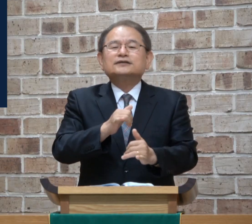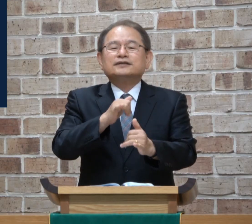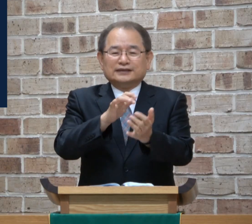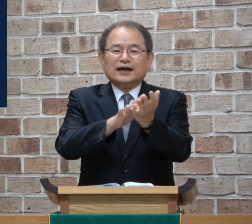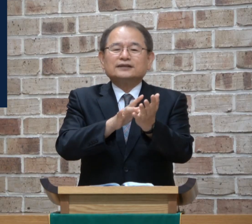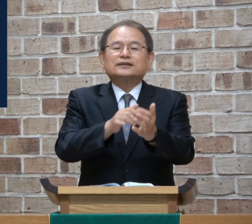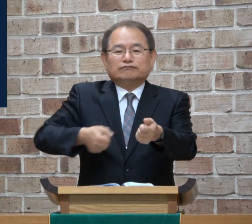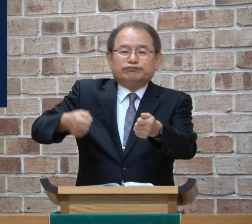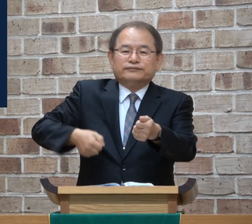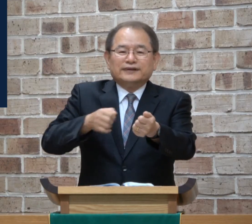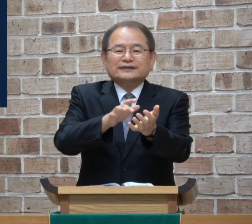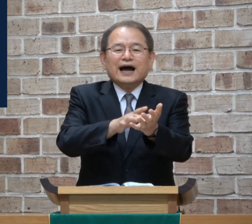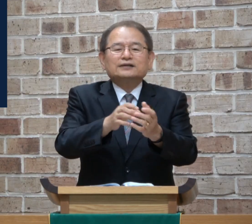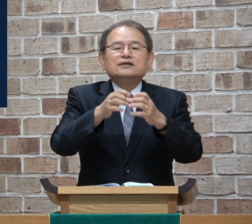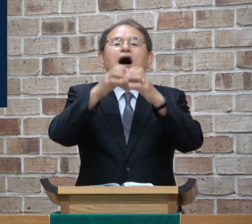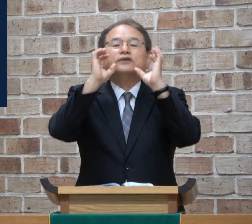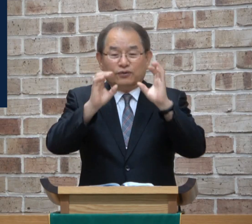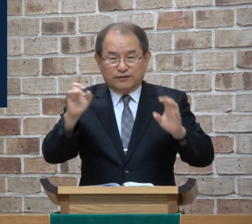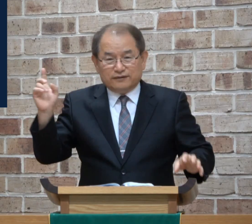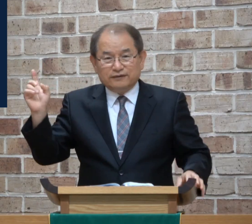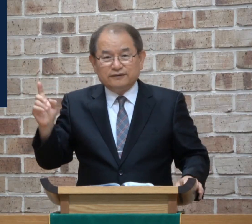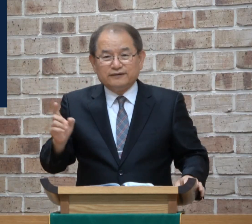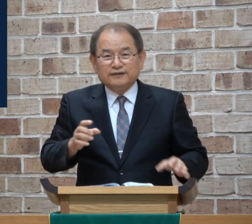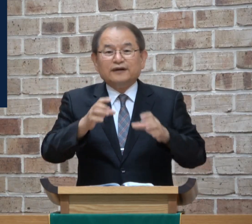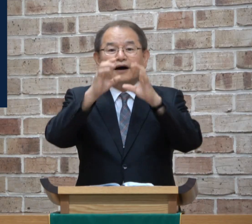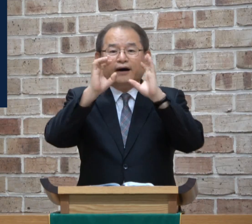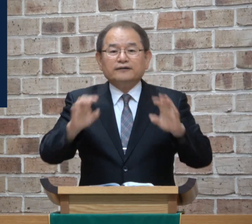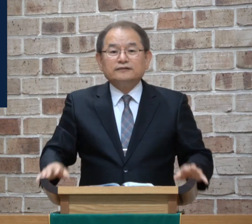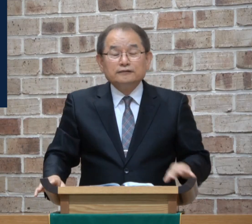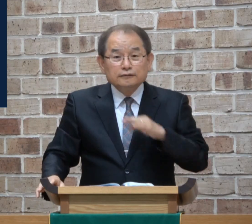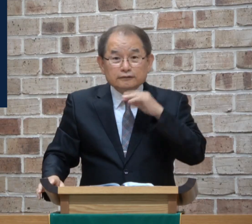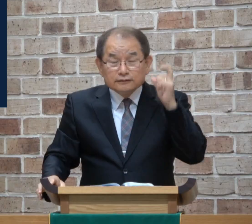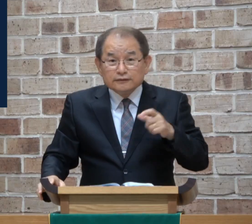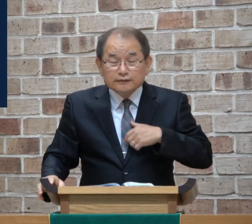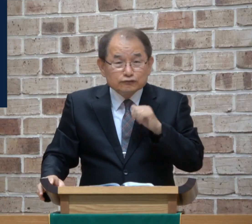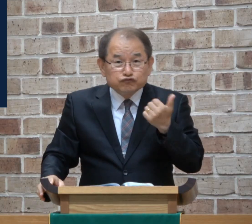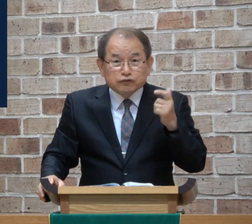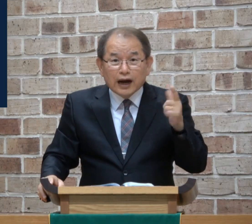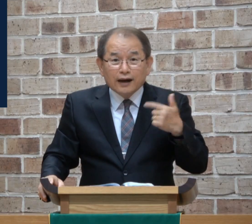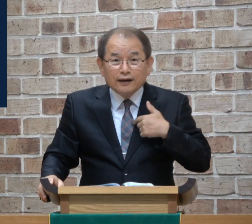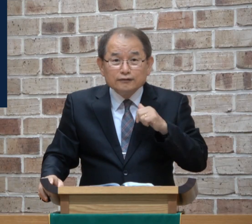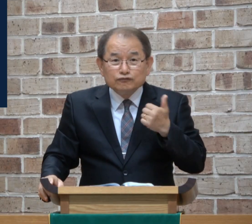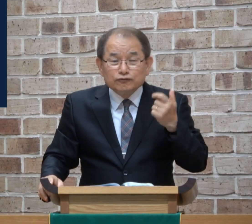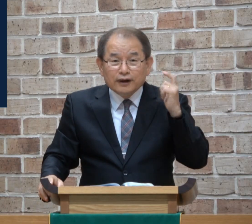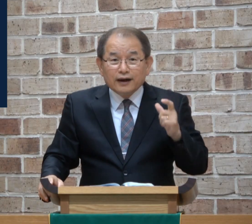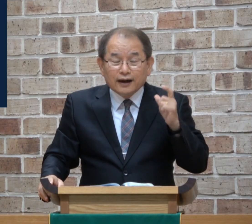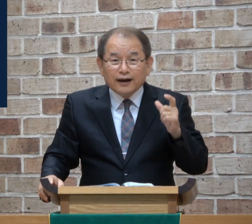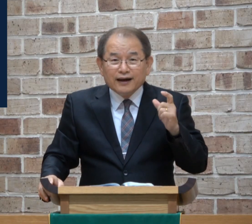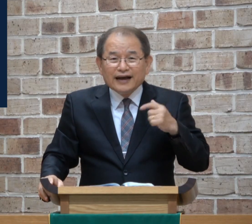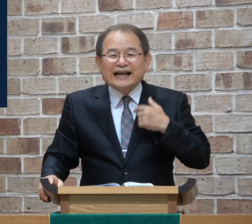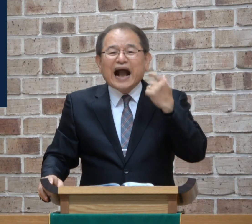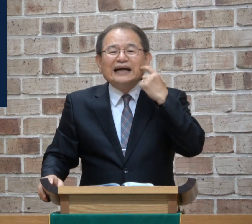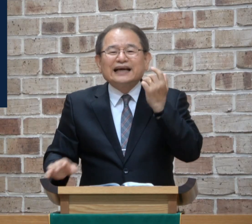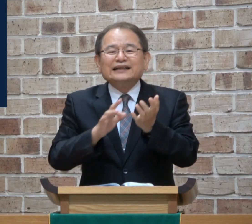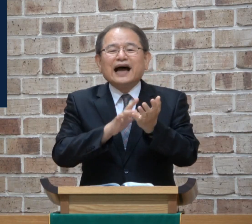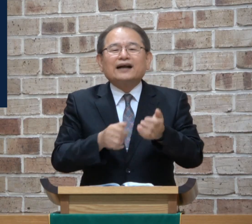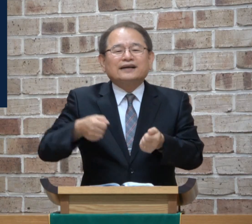화가 나서 농약을 마셔서 죽어버렸다고 합니다. 근데 그 농약을 먹었는데